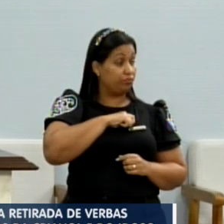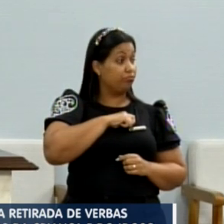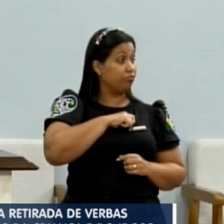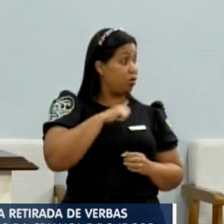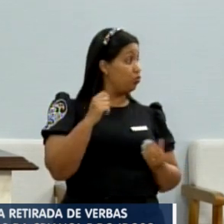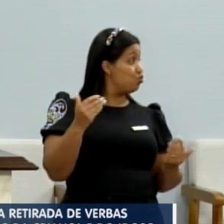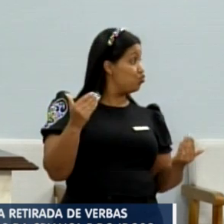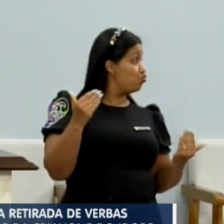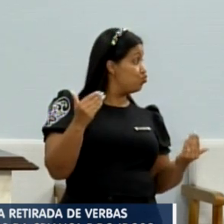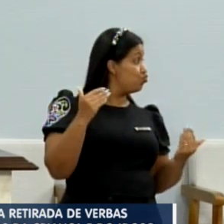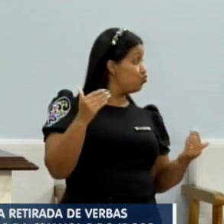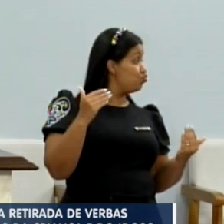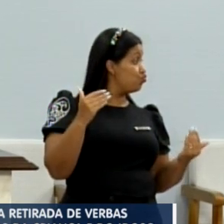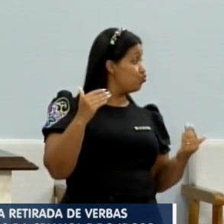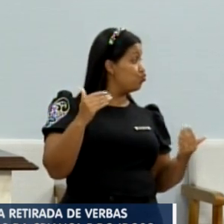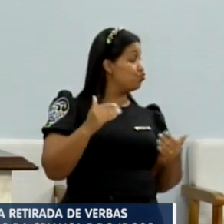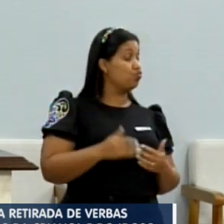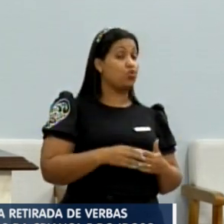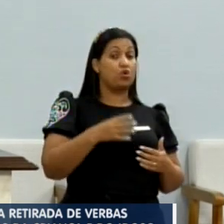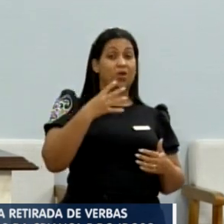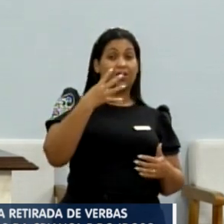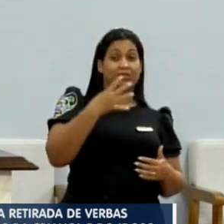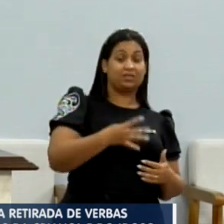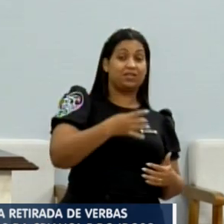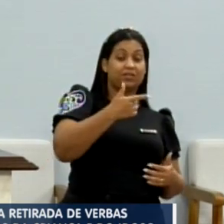senhores tirou R